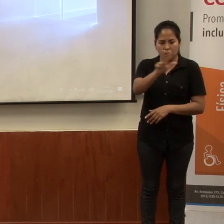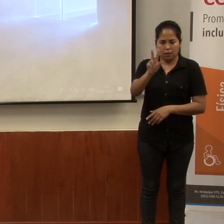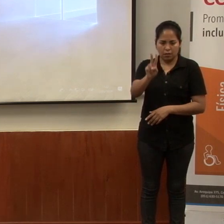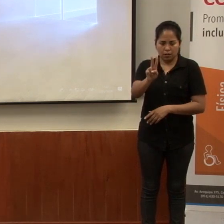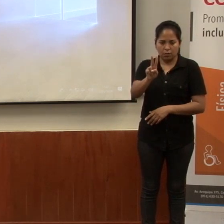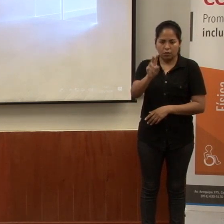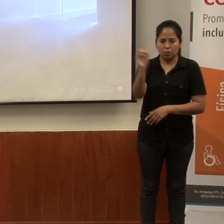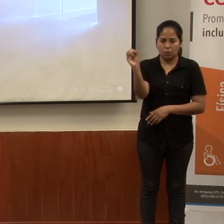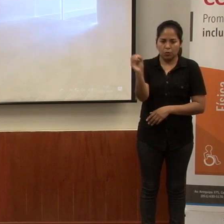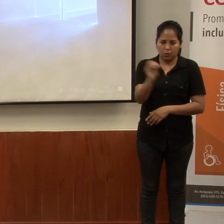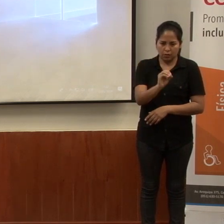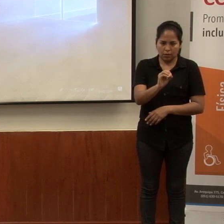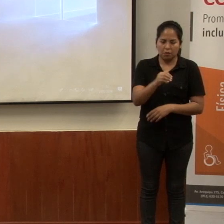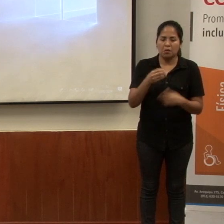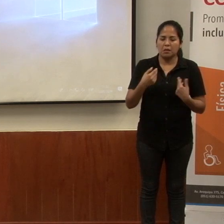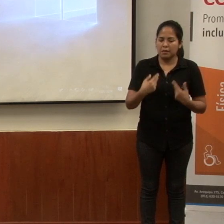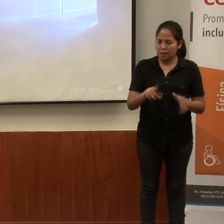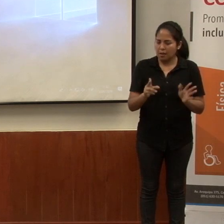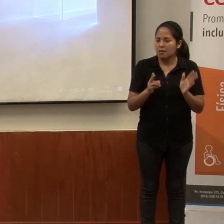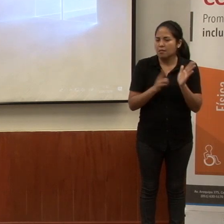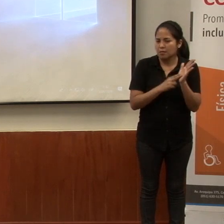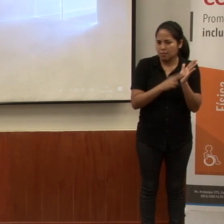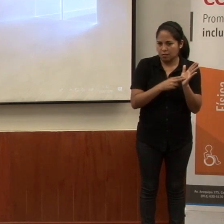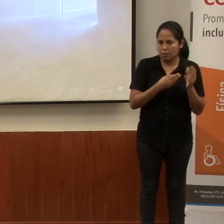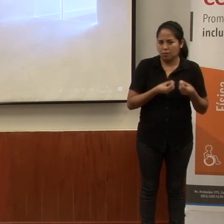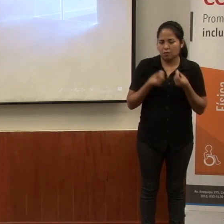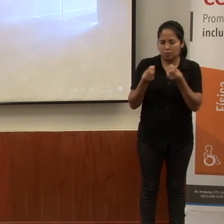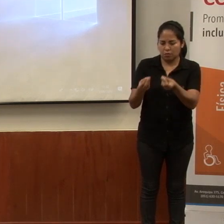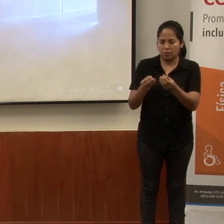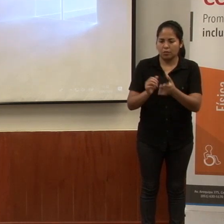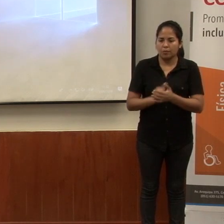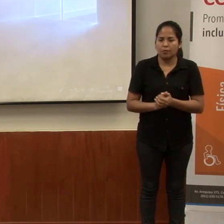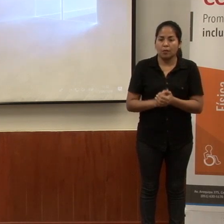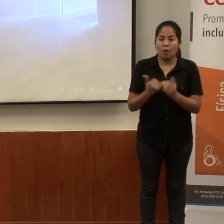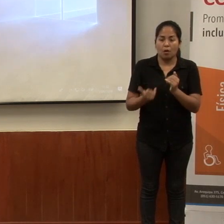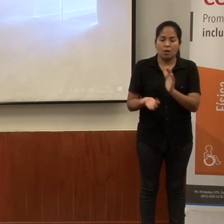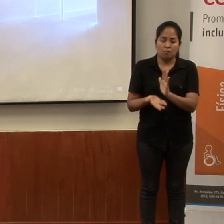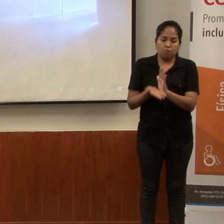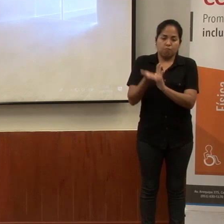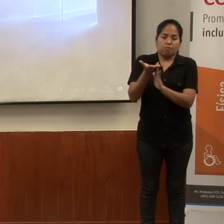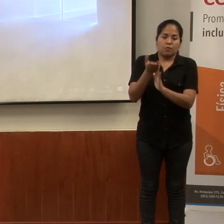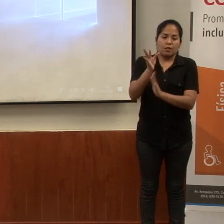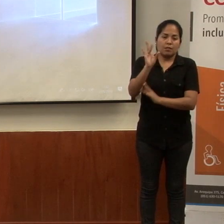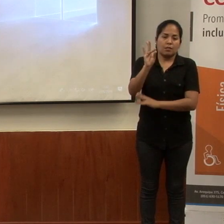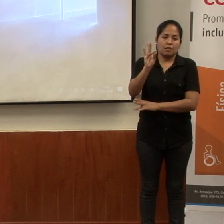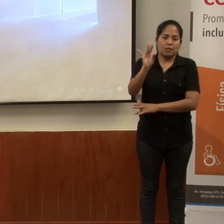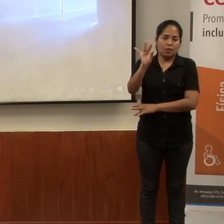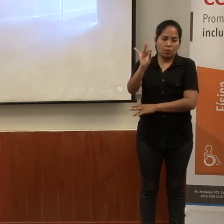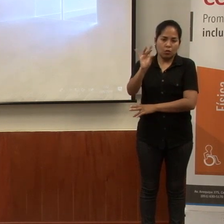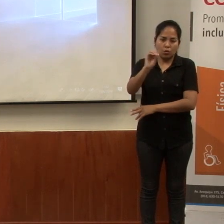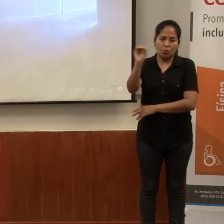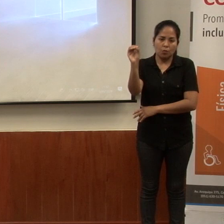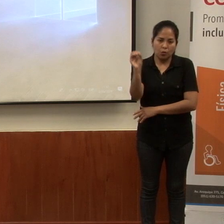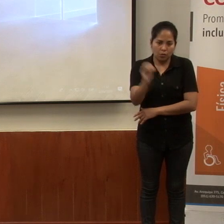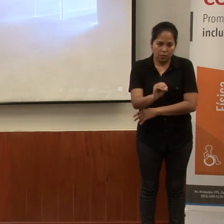las personas con discapacidad tenían algún tipo de seguro. Ahora tenemos el 78%.